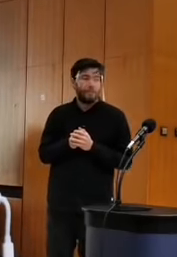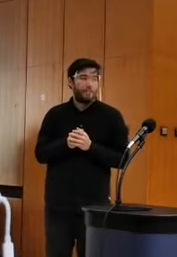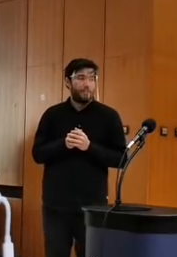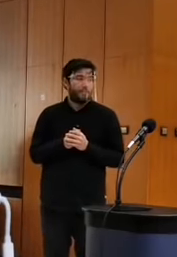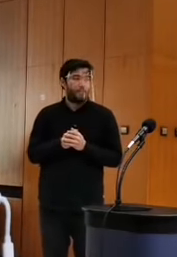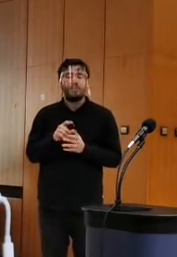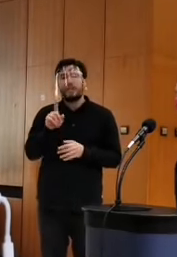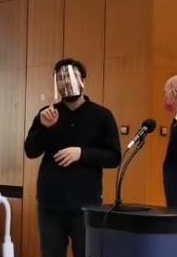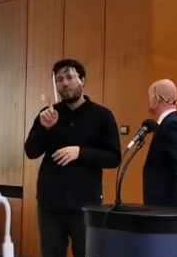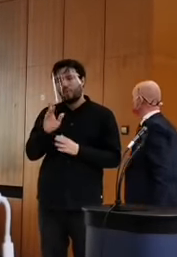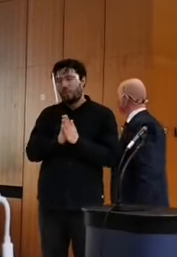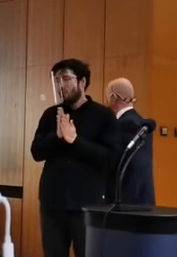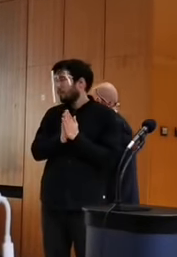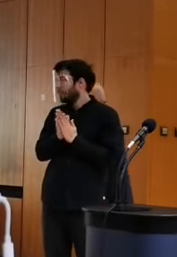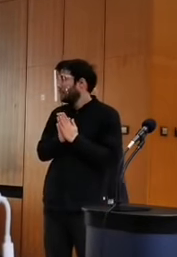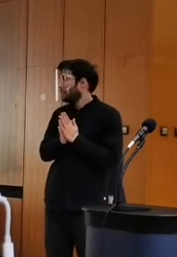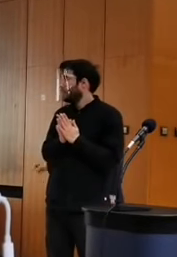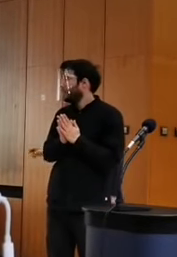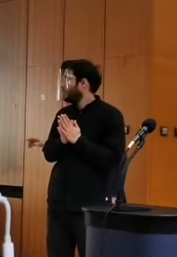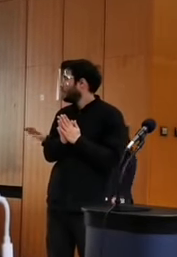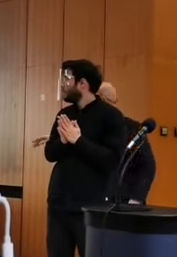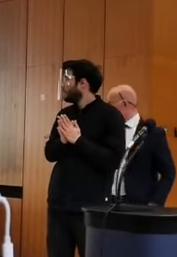robí. Sekundu.